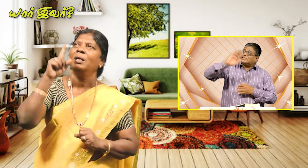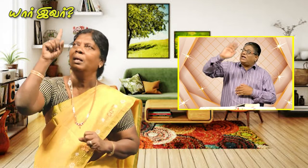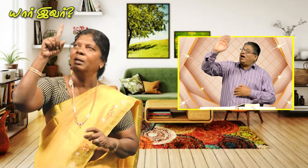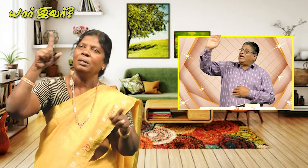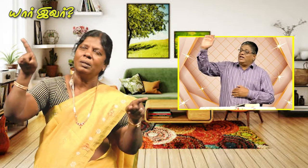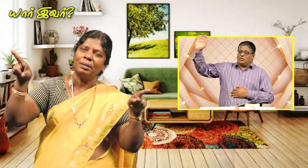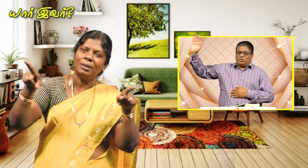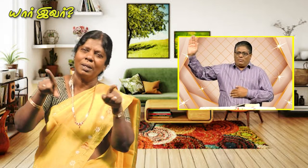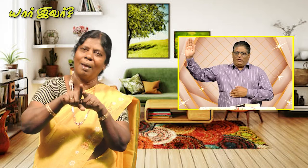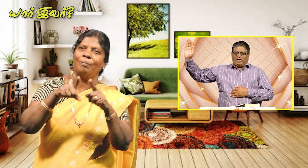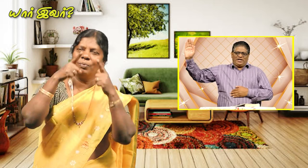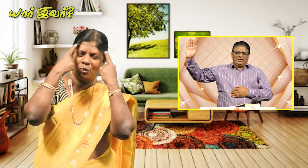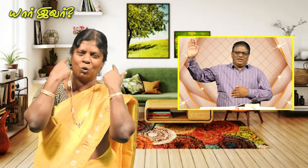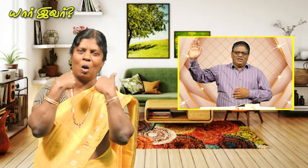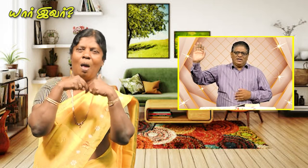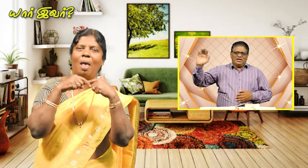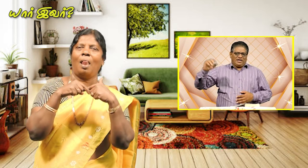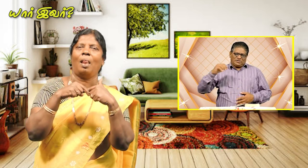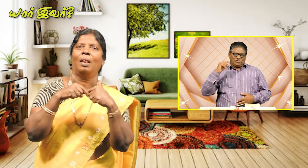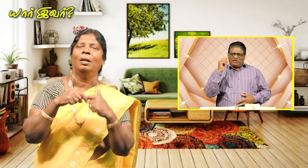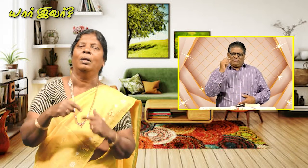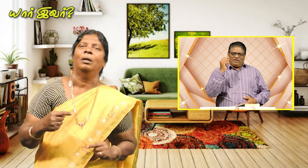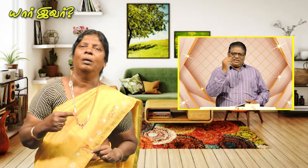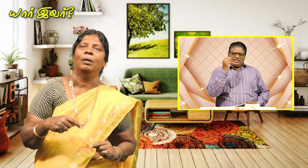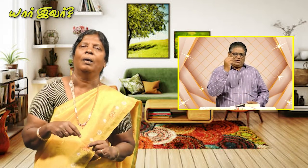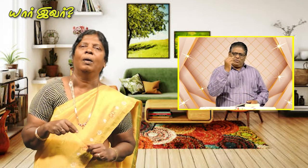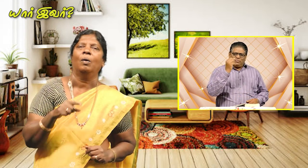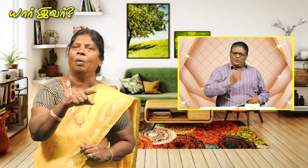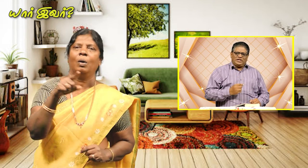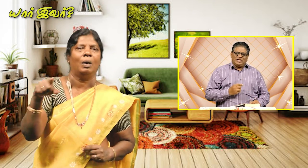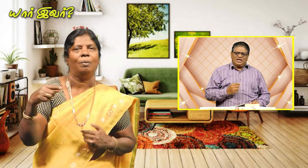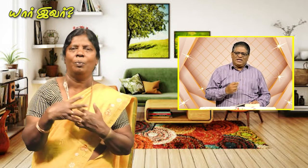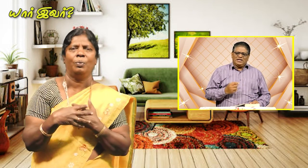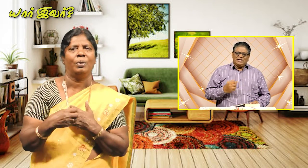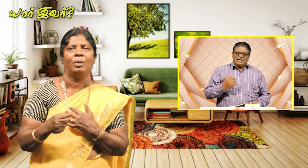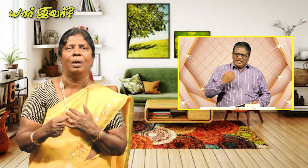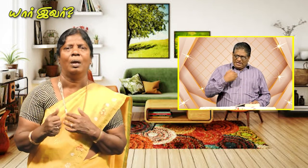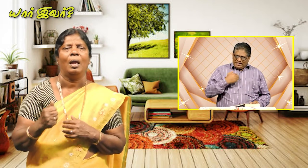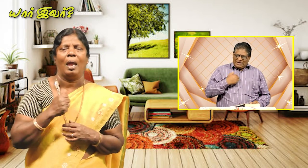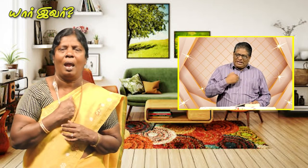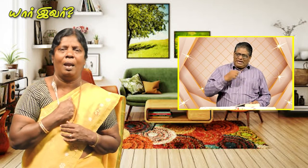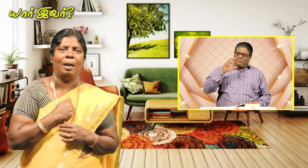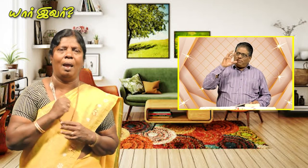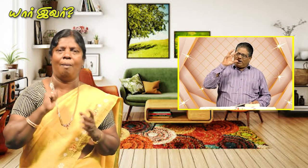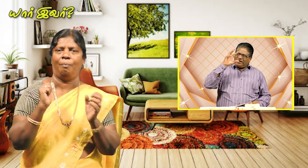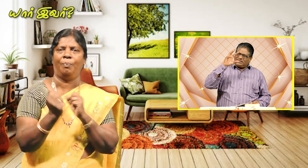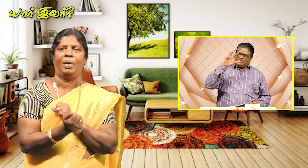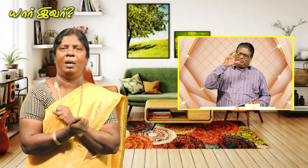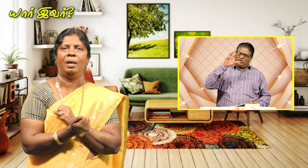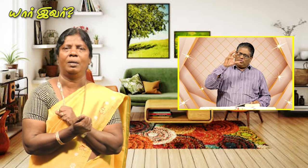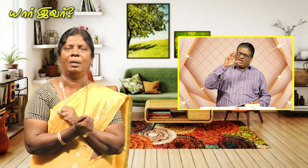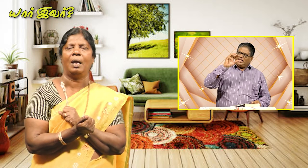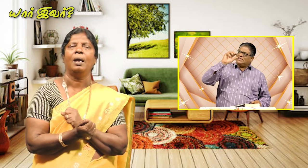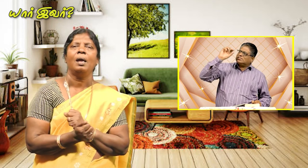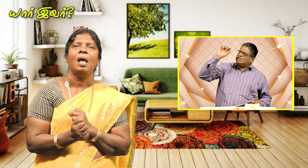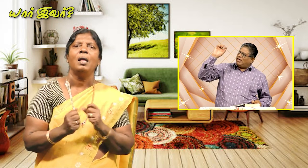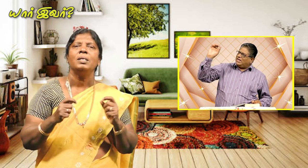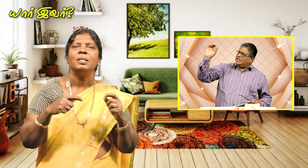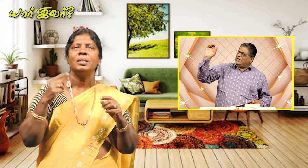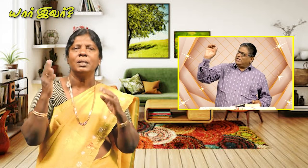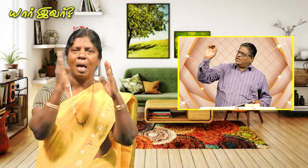சிருஷ்டித்தவருடைய சாயலுக்கொப்பாய், நான் சொல்ற வார்த்தையெல்லாம் உங்களுக்கு புரியுதா? என்னை